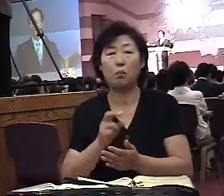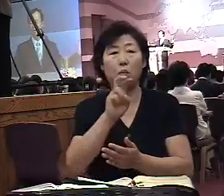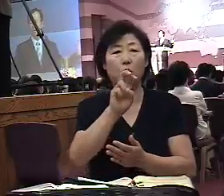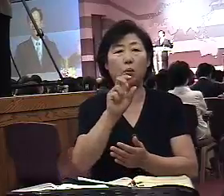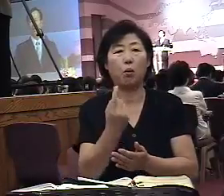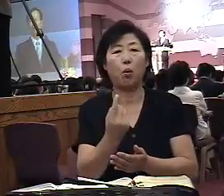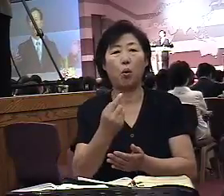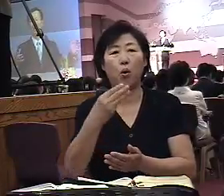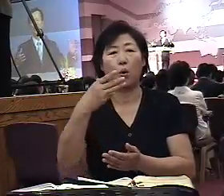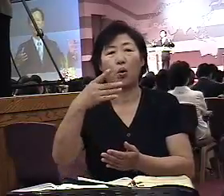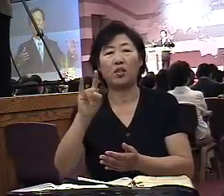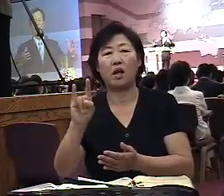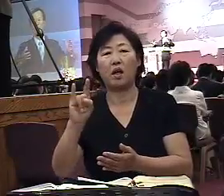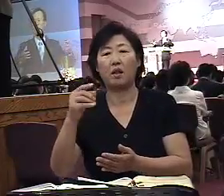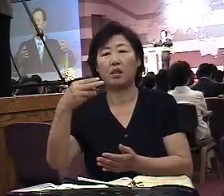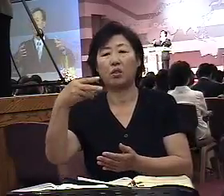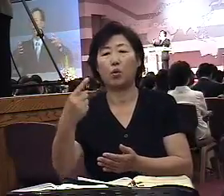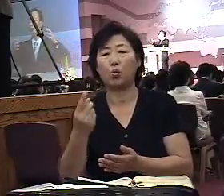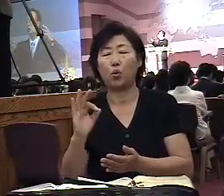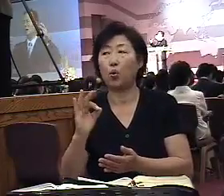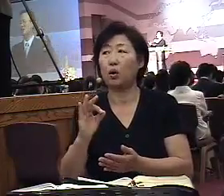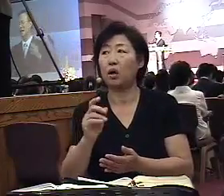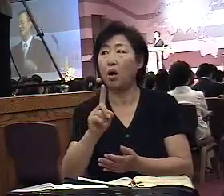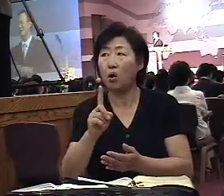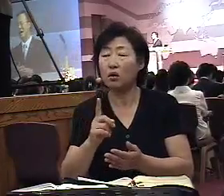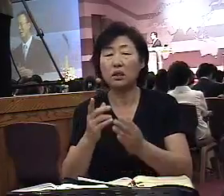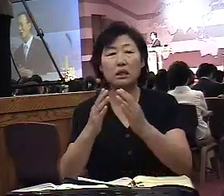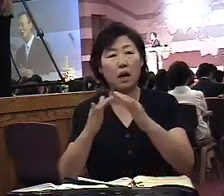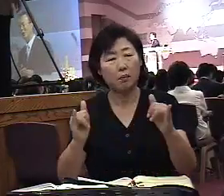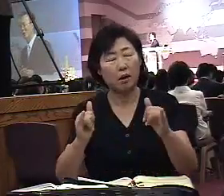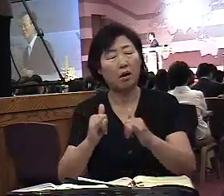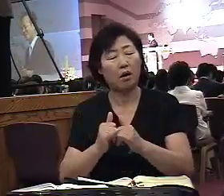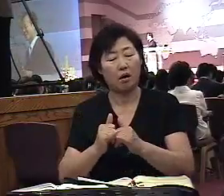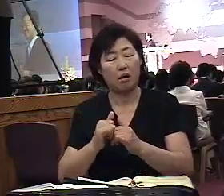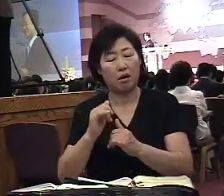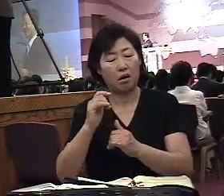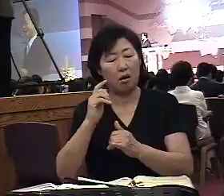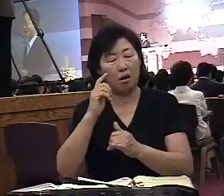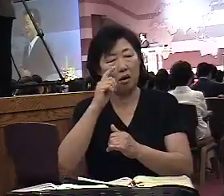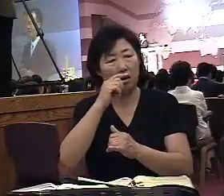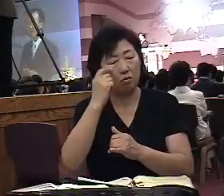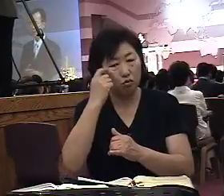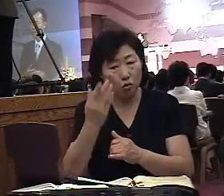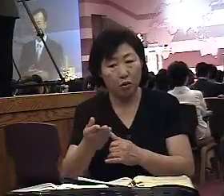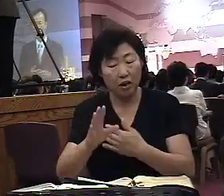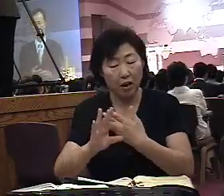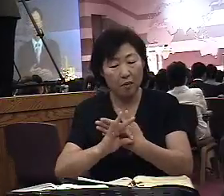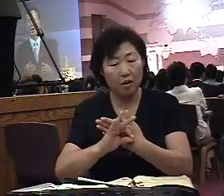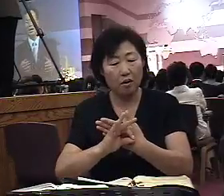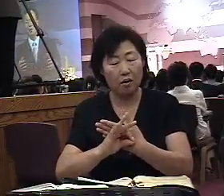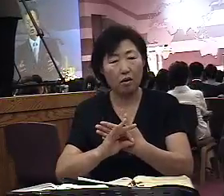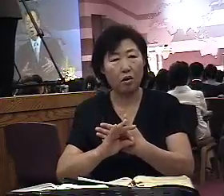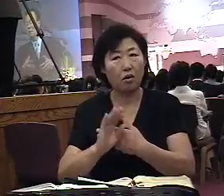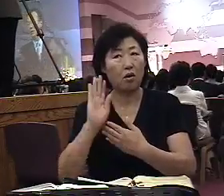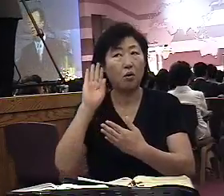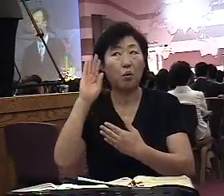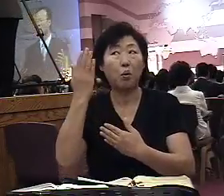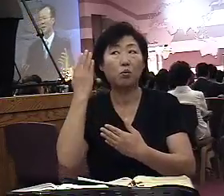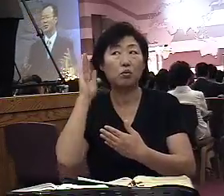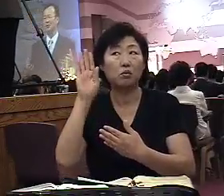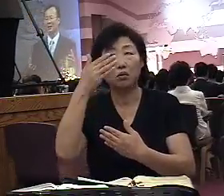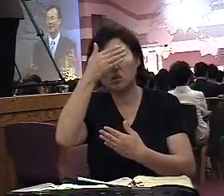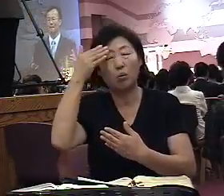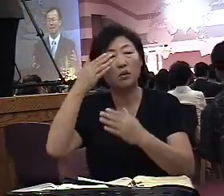마오쩌둥 그 사람에 대하여 마오쩌둥이 어떠한 사람인가 하고 물어보신다면 요사이